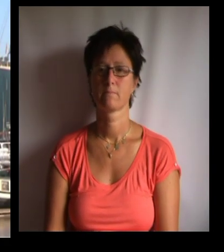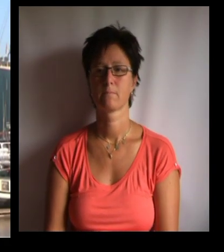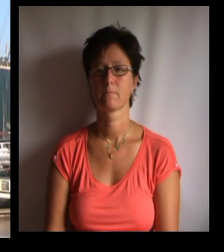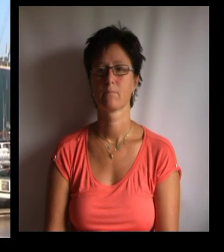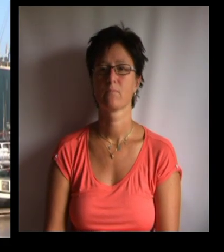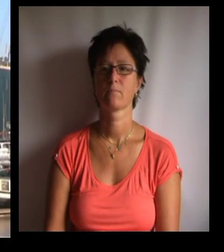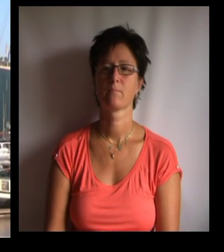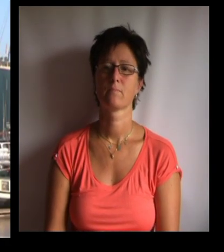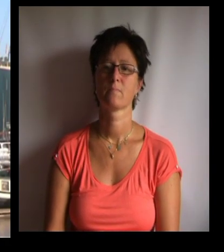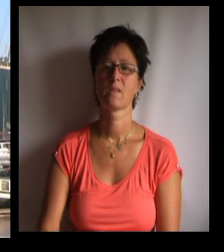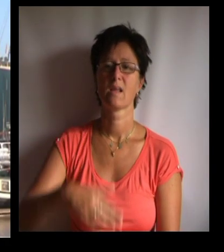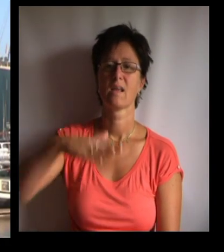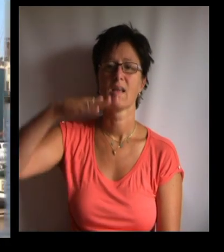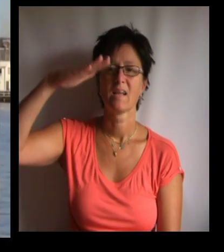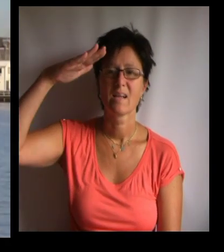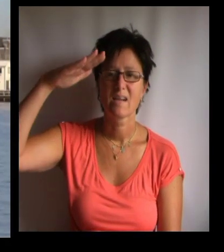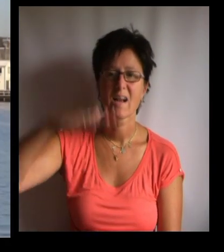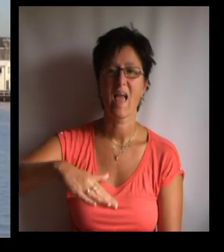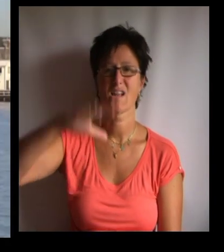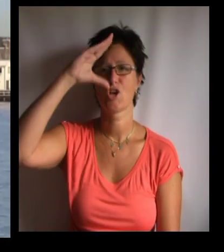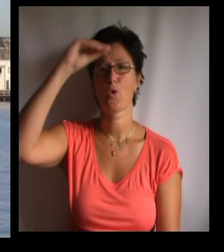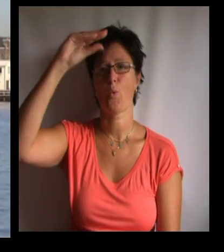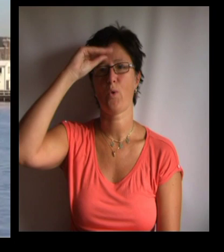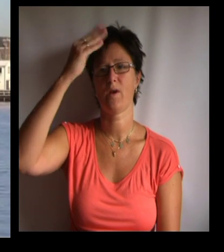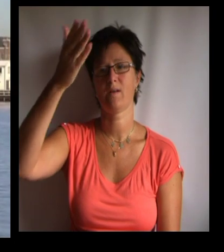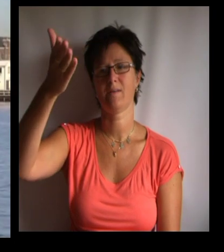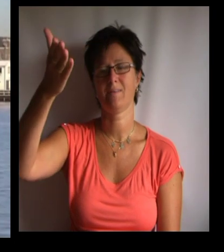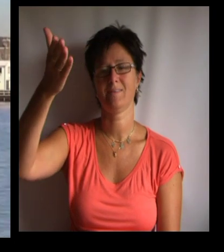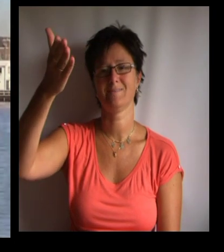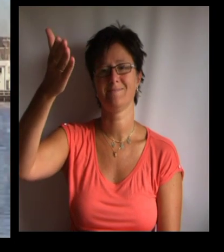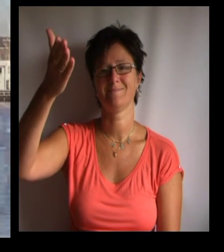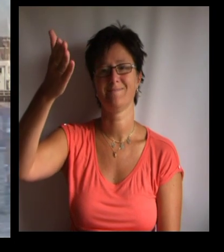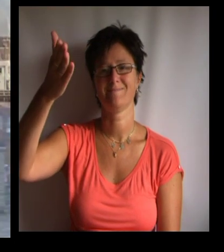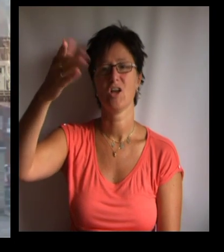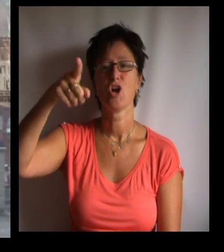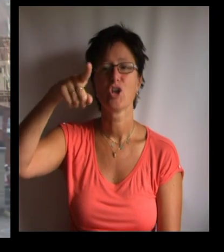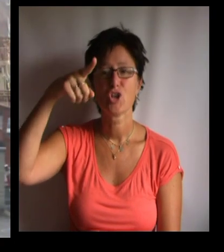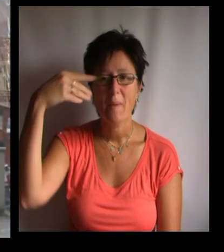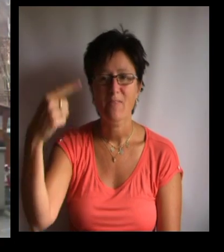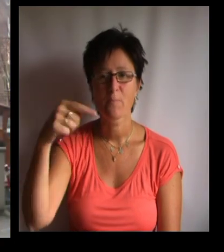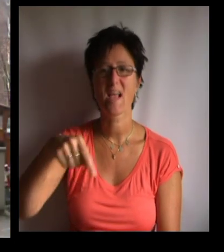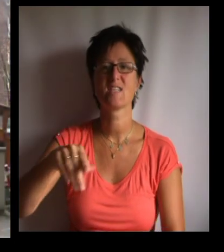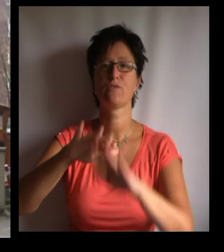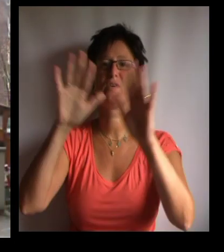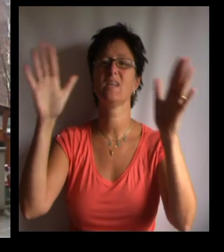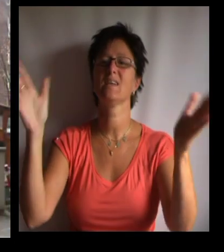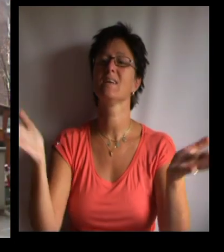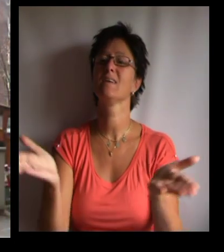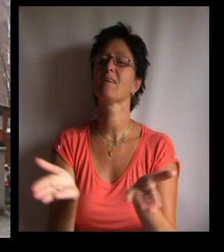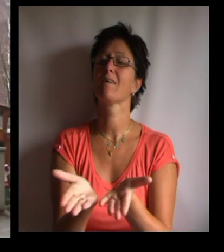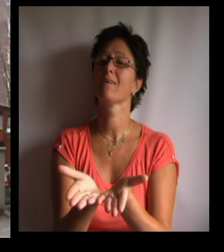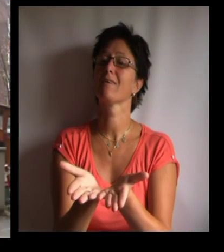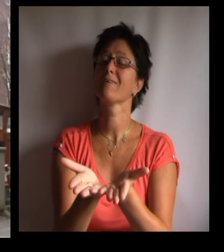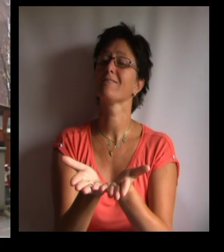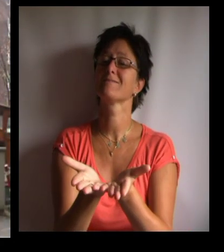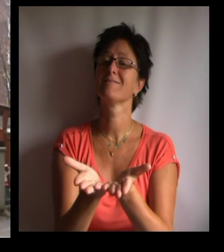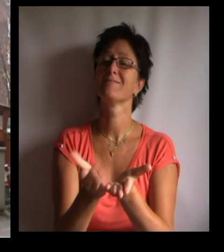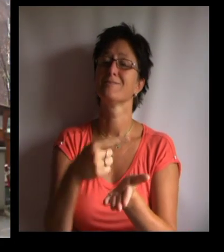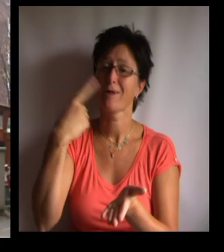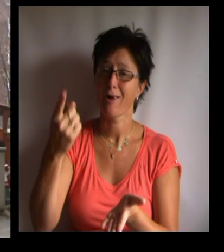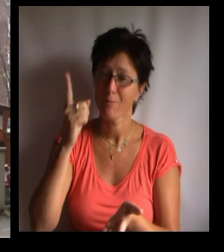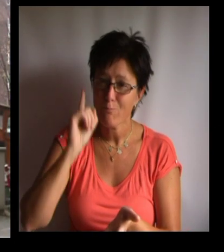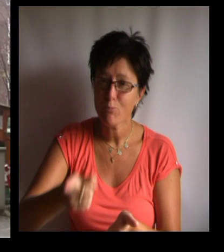Девочка-пай Kleine jongen, je bent op deze wereld,